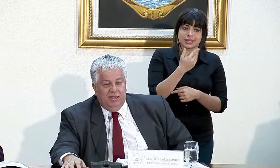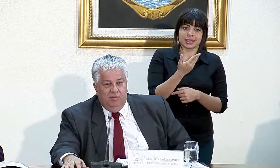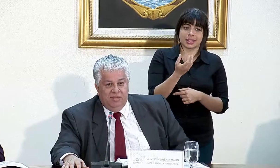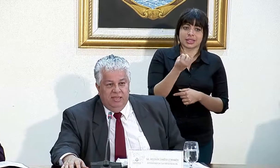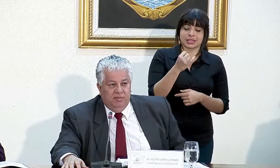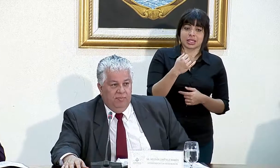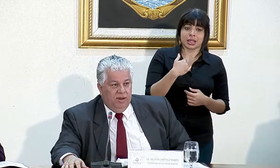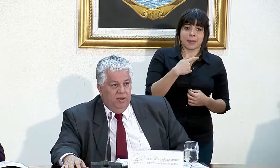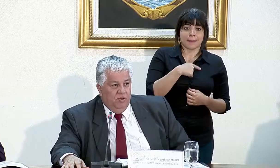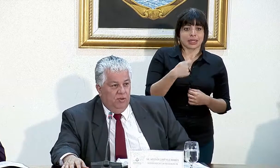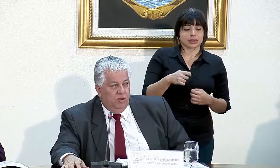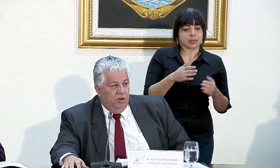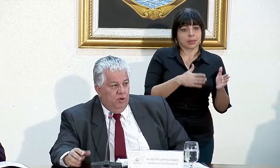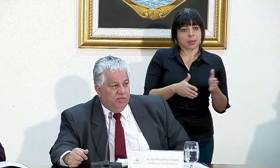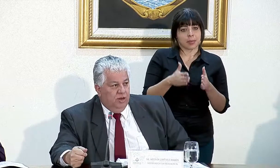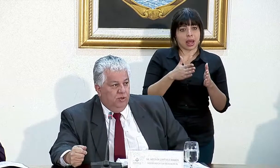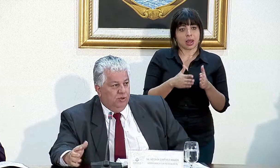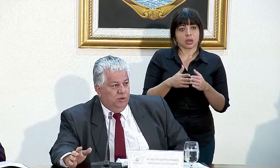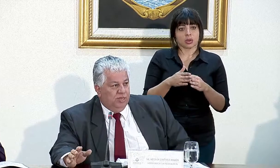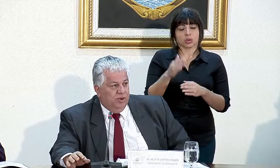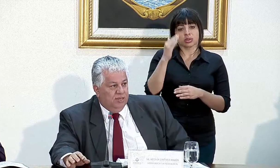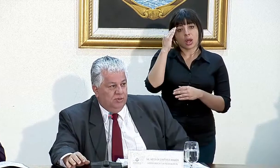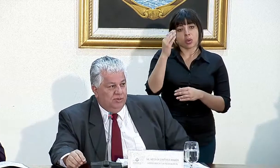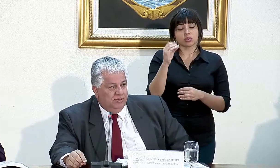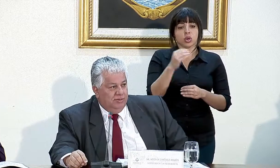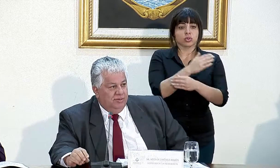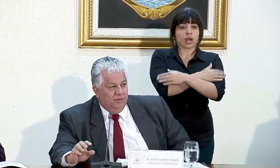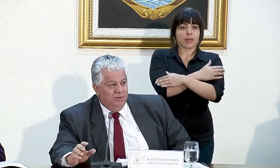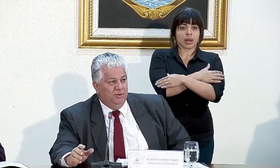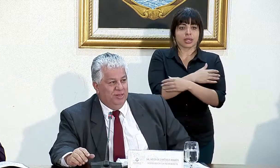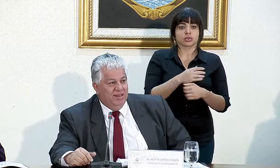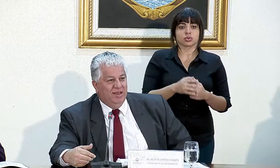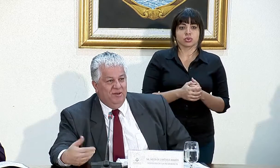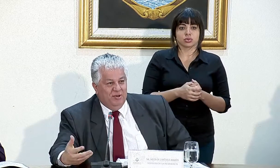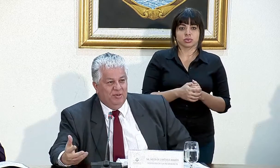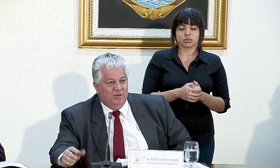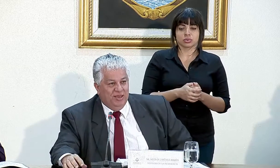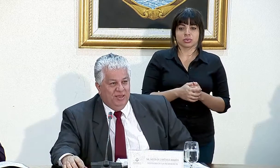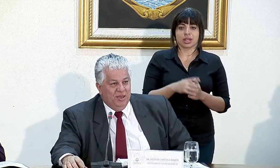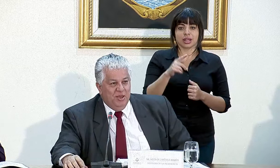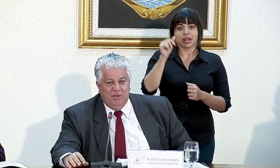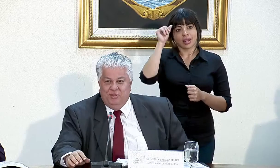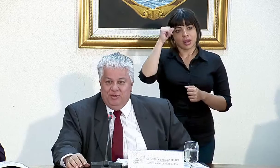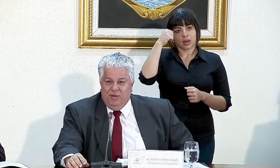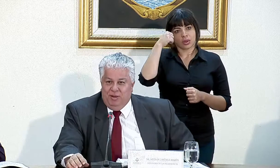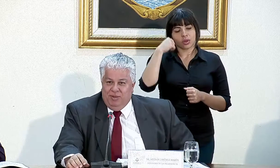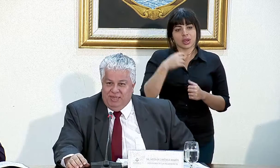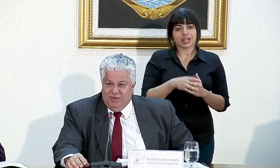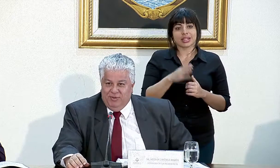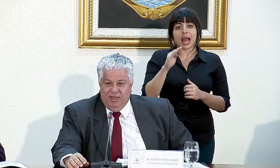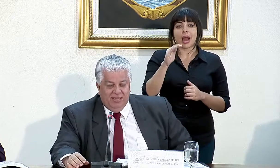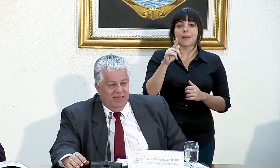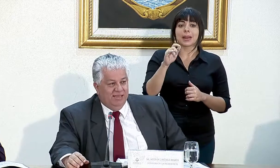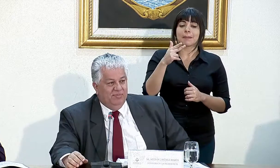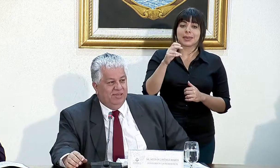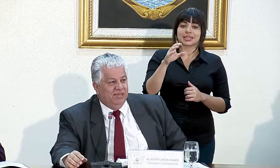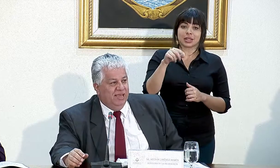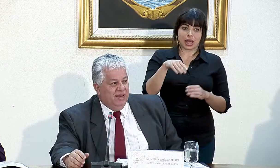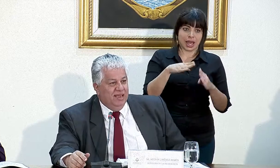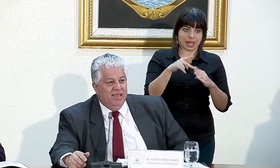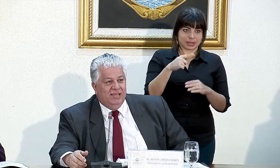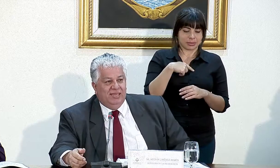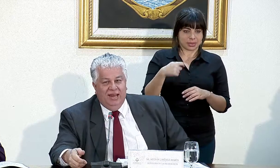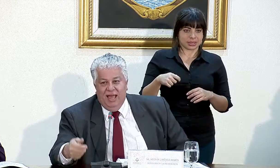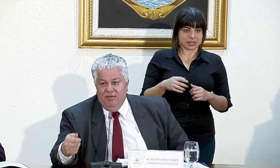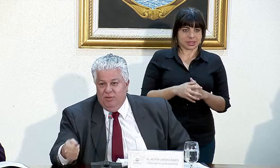que si tenía el presidente preparado los saludos o los abrazos. Yo no entendía, él recordó que si don Abel Pacheco, en esta casa